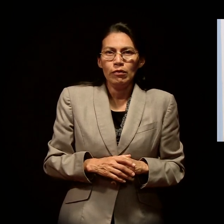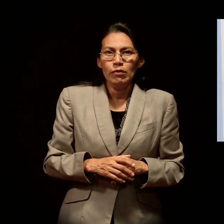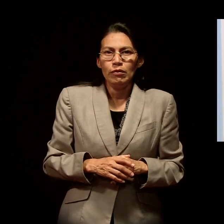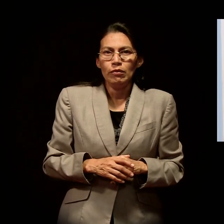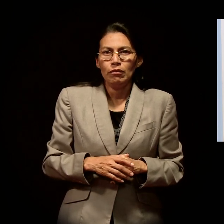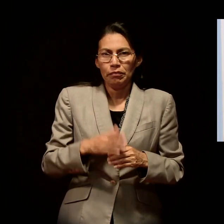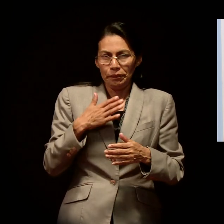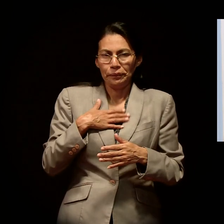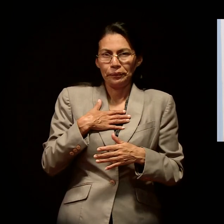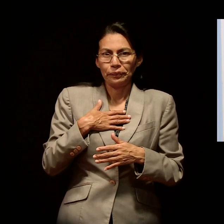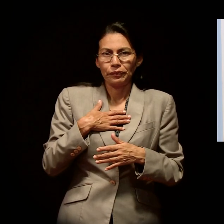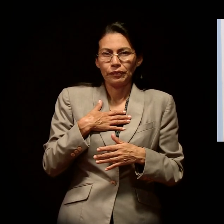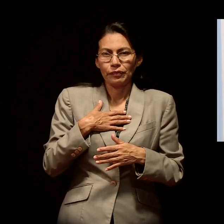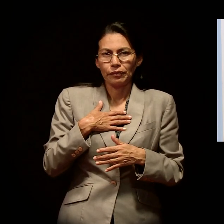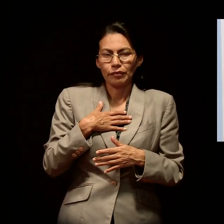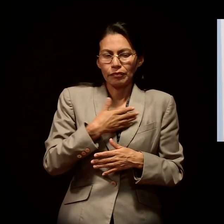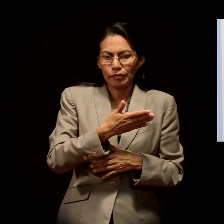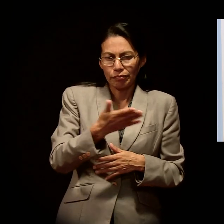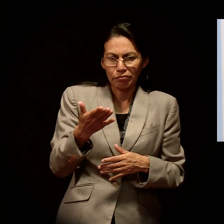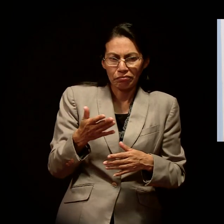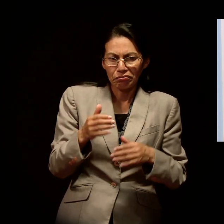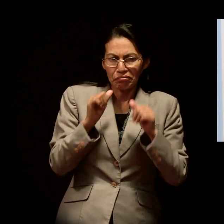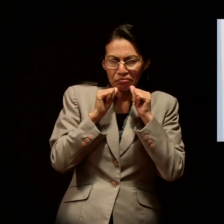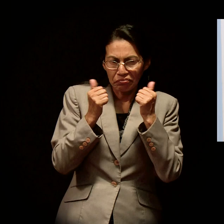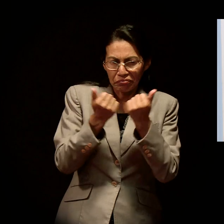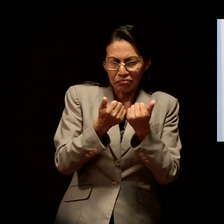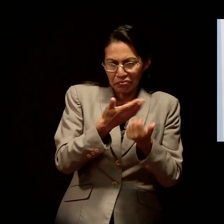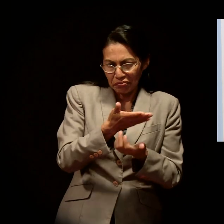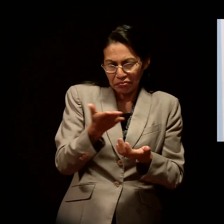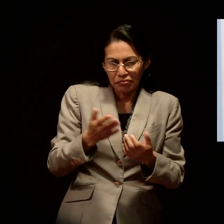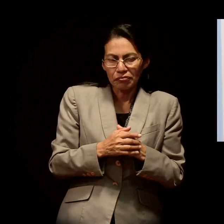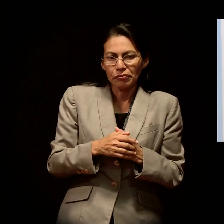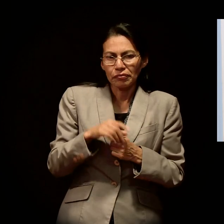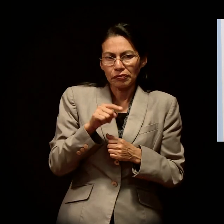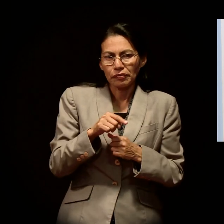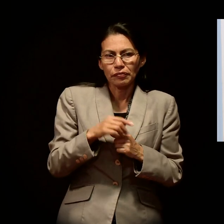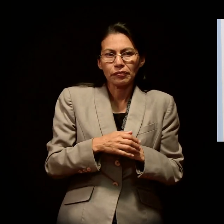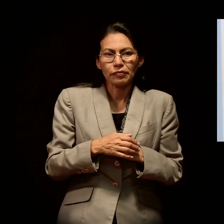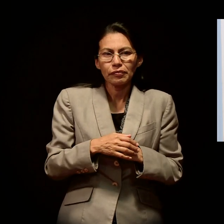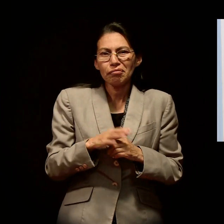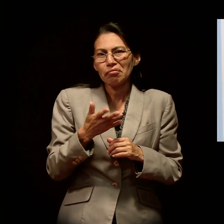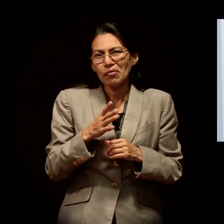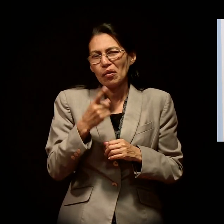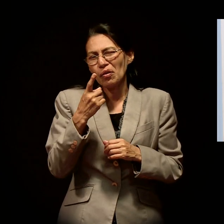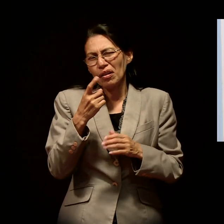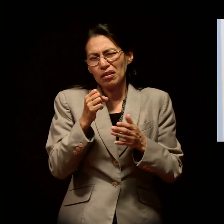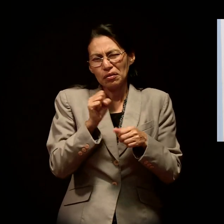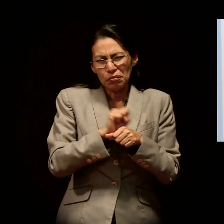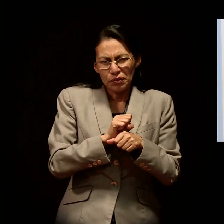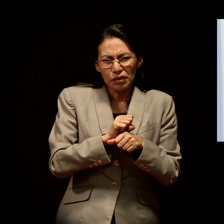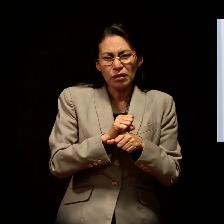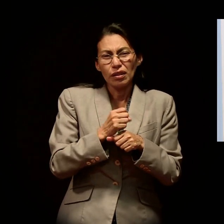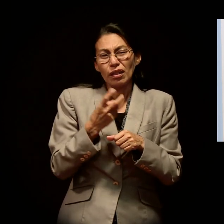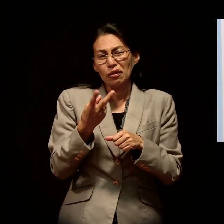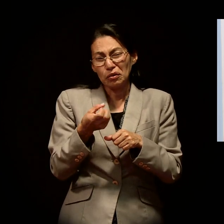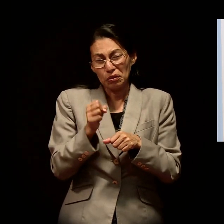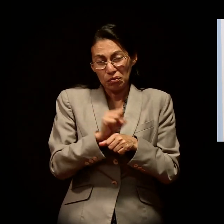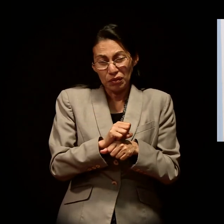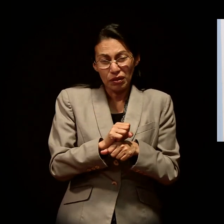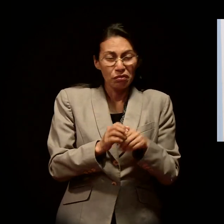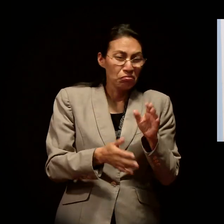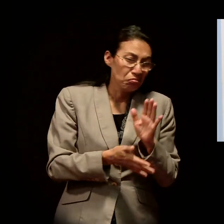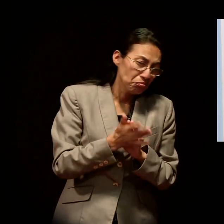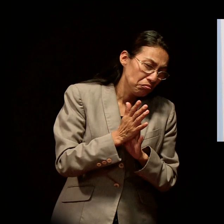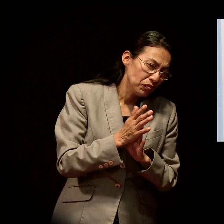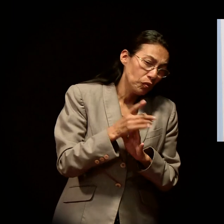me tocó ser departamental de campo y en esas giras eran a veces por semana y media dos semanas